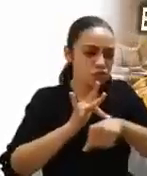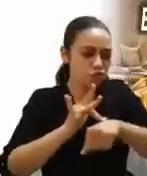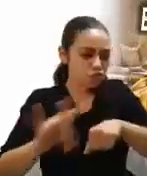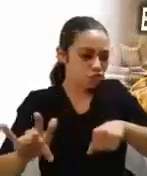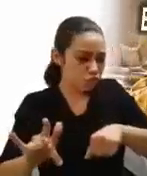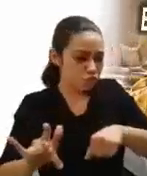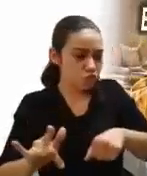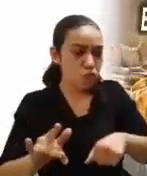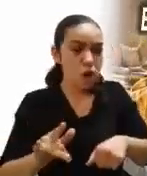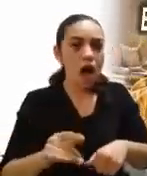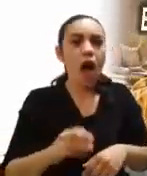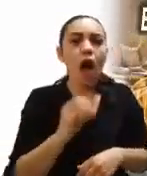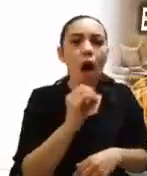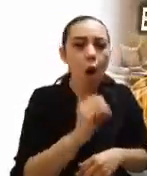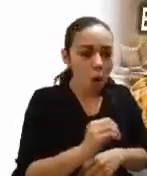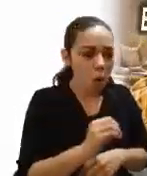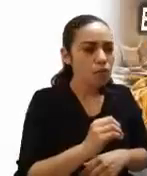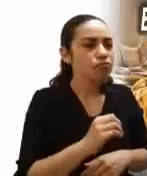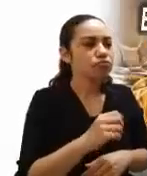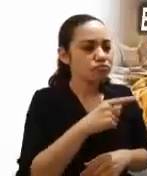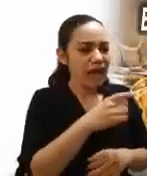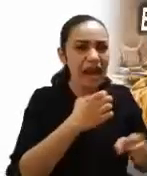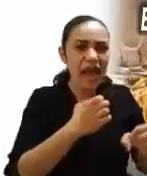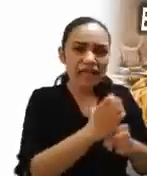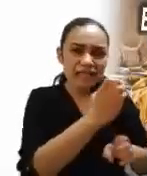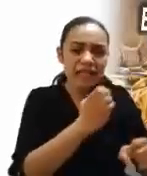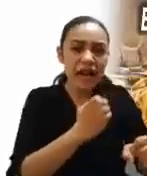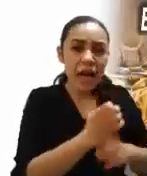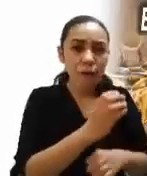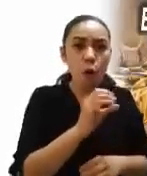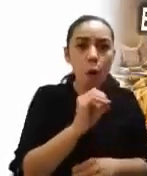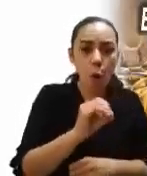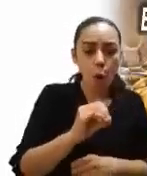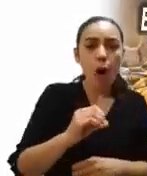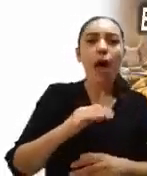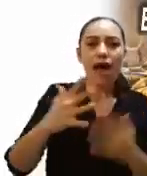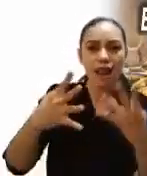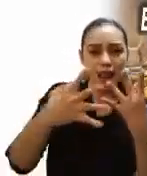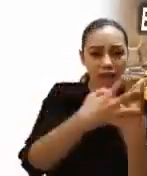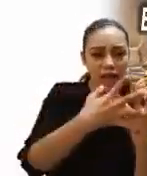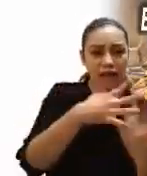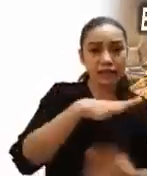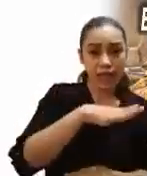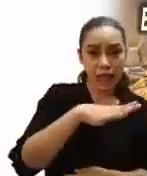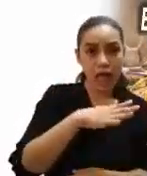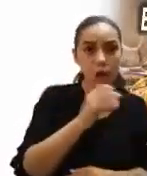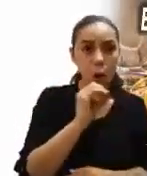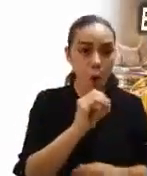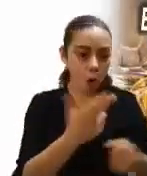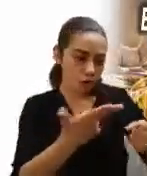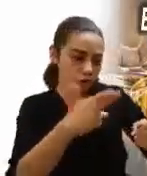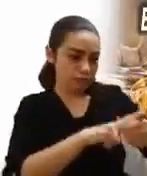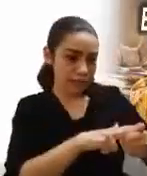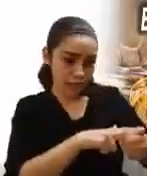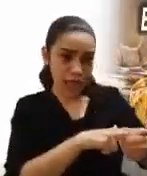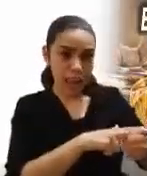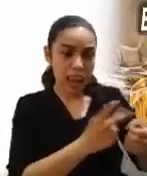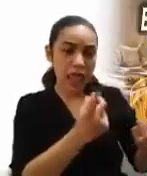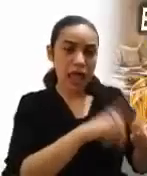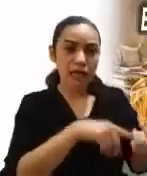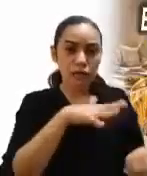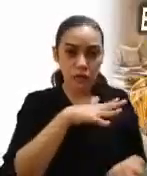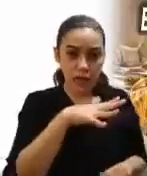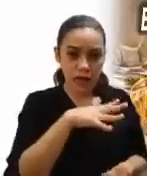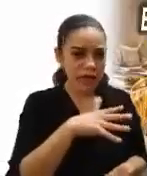en la cárcel, en el hospital. Estas son las llagas de Jesús hoy. Tenemos que tocar las llagas